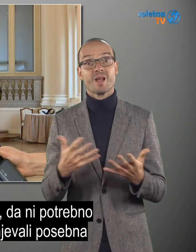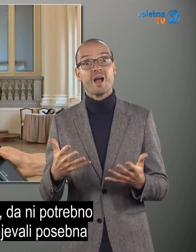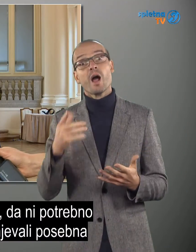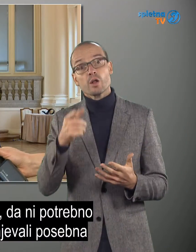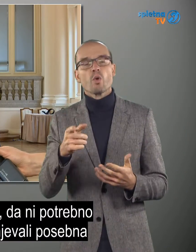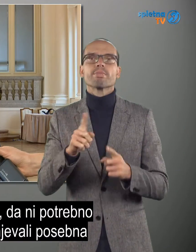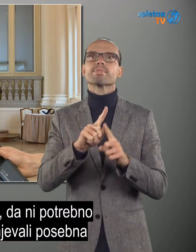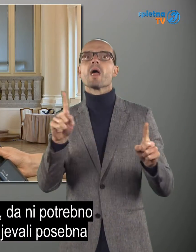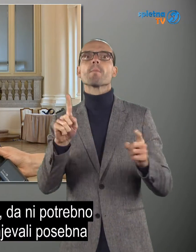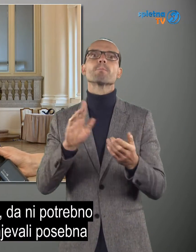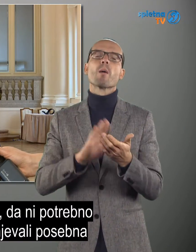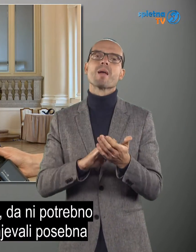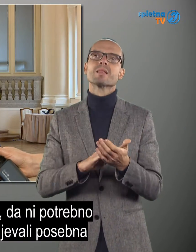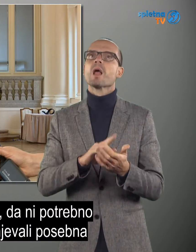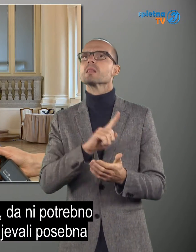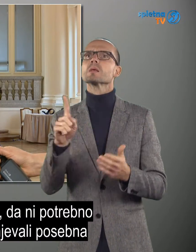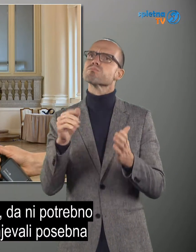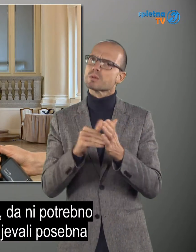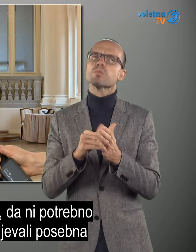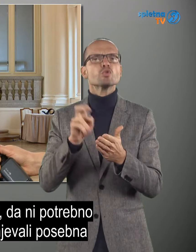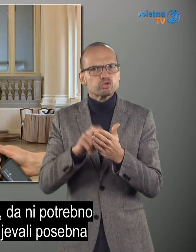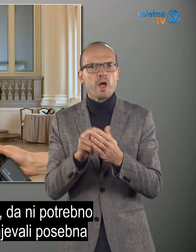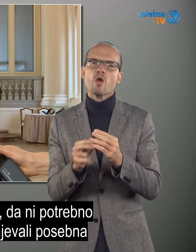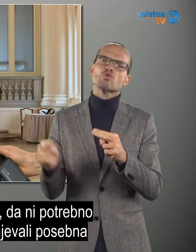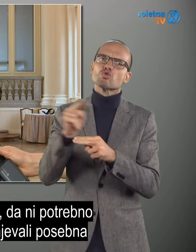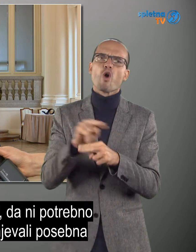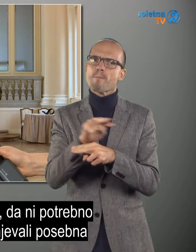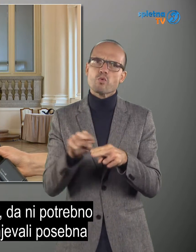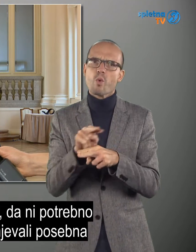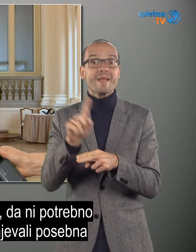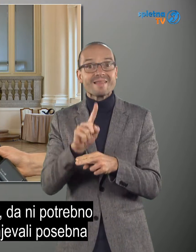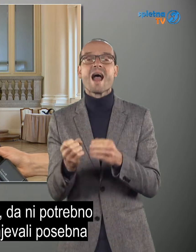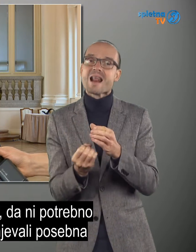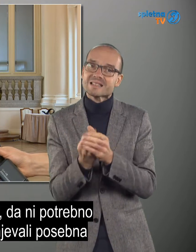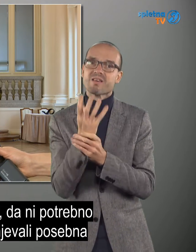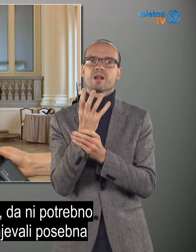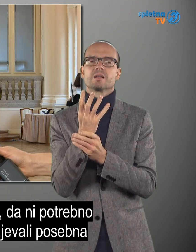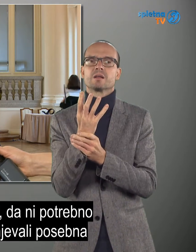Vendar pa to ne pomeni, da ni potrebno še dopolnjevati in razvijati